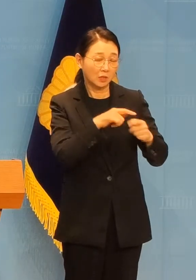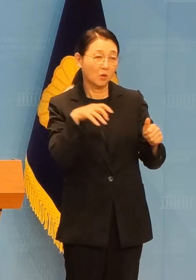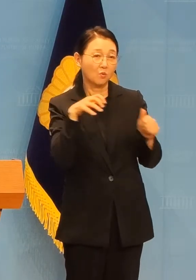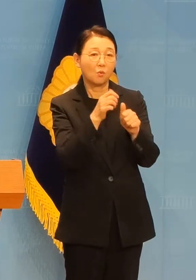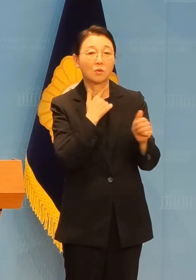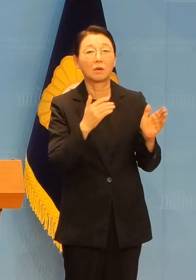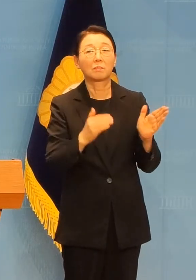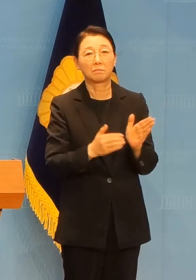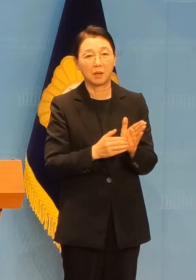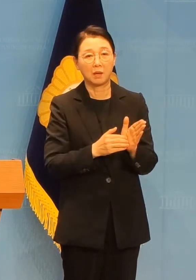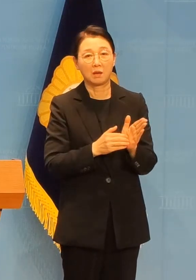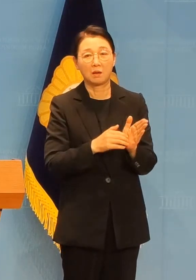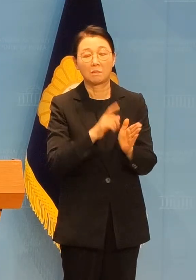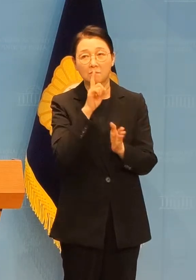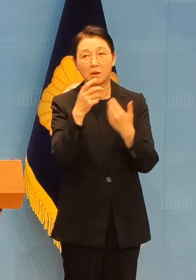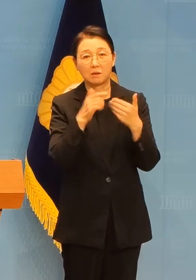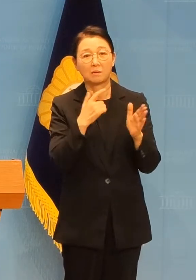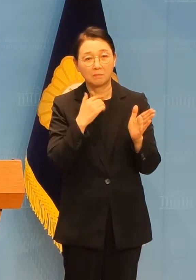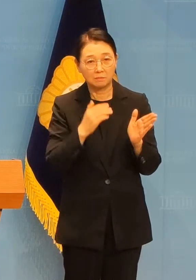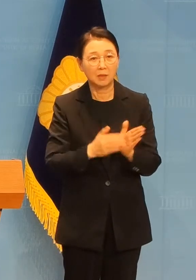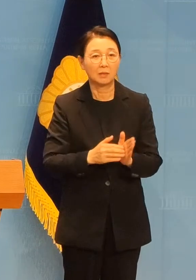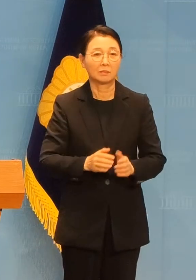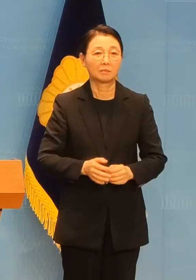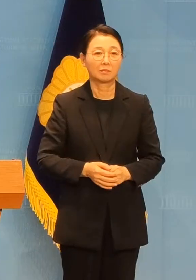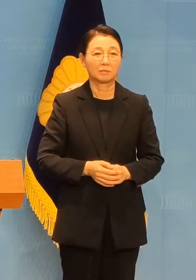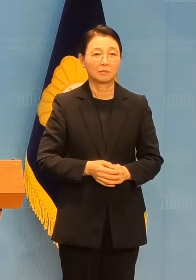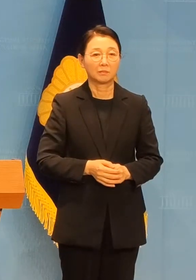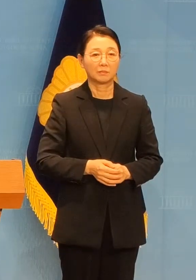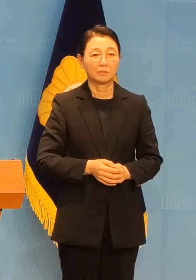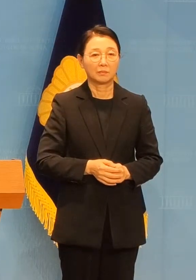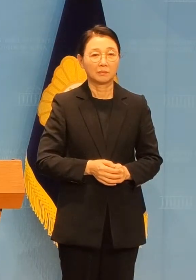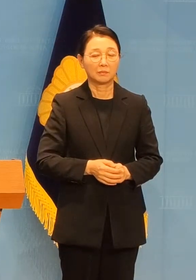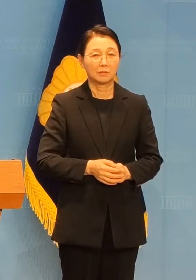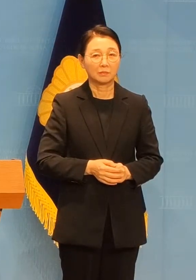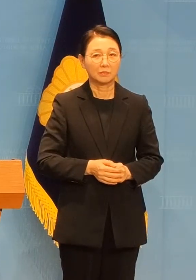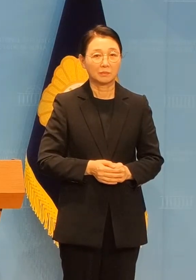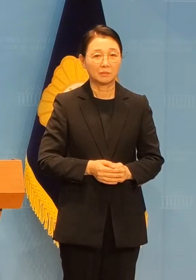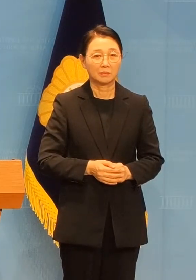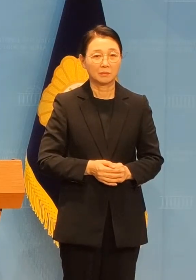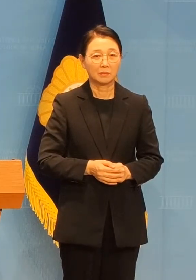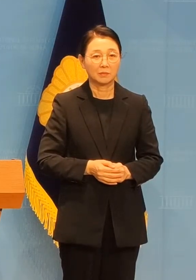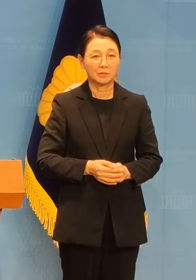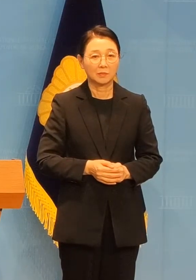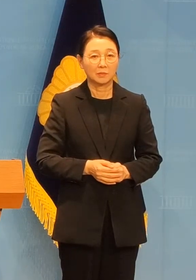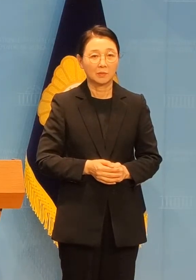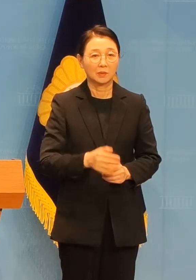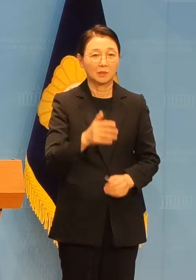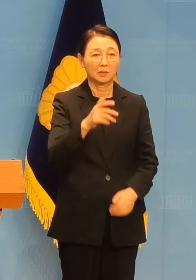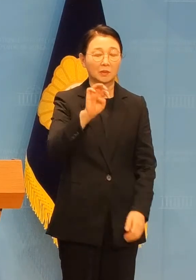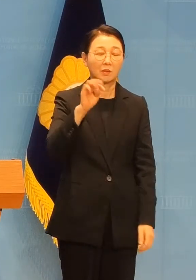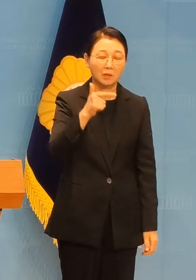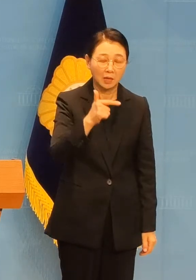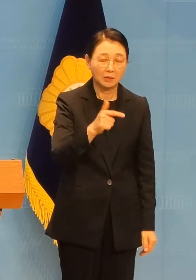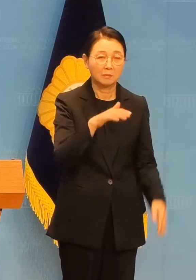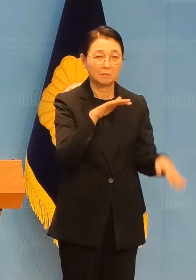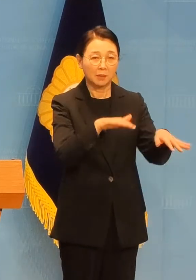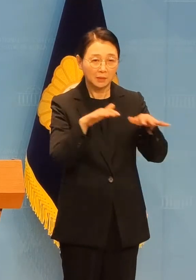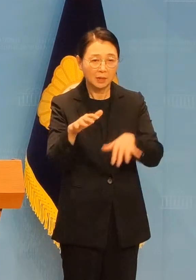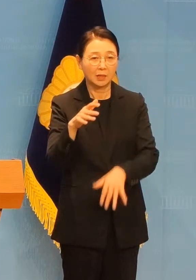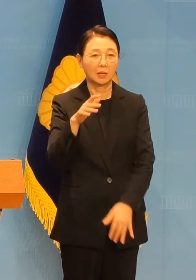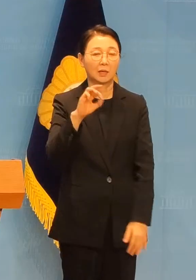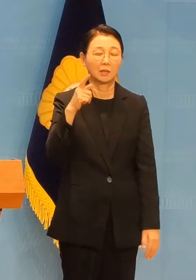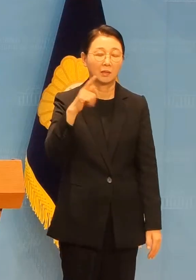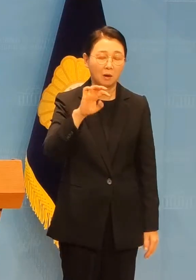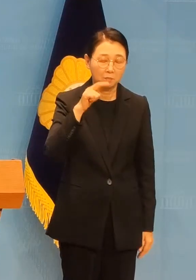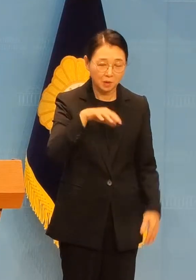공격했다는 망언까지 퍼뜨렸습니다. 천안함, 연평 도발의 피해자는 우리 국군을